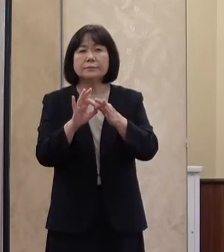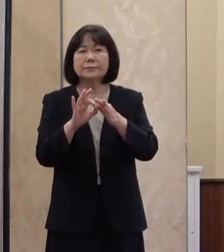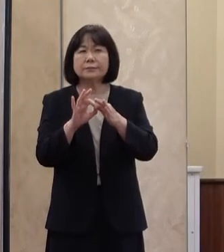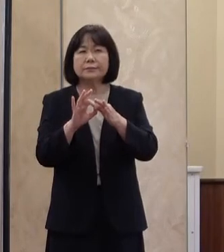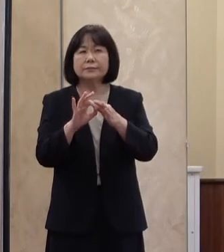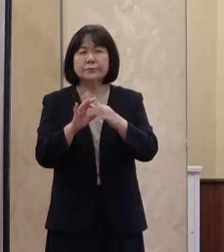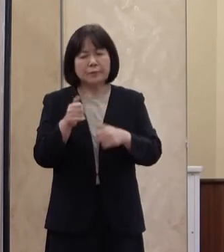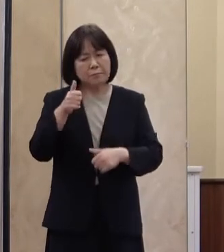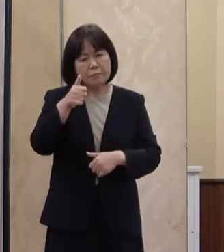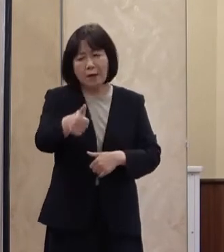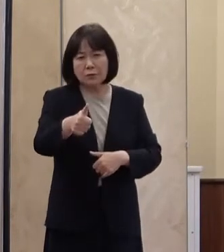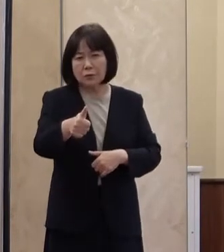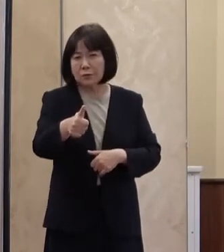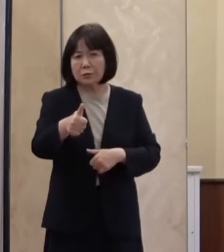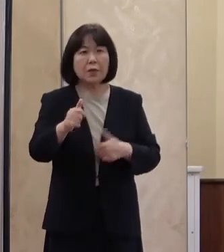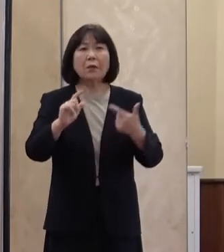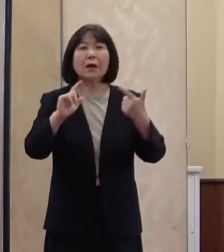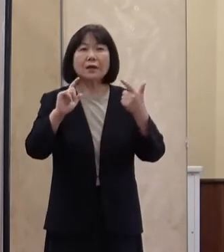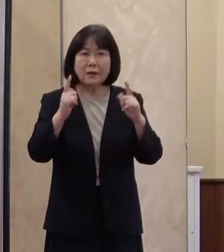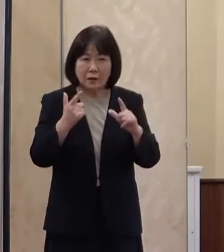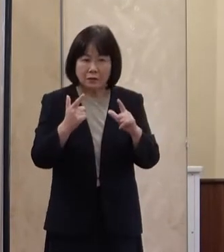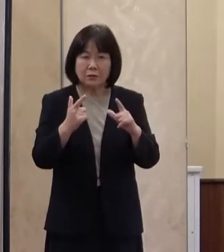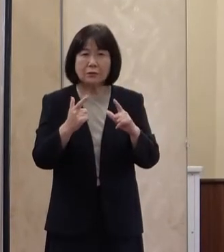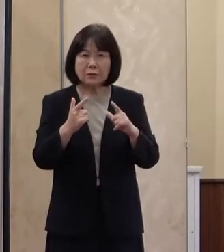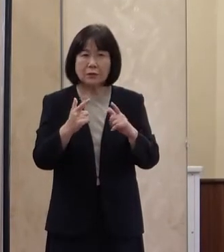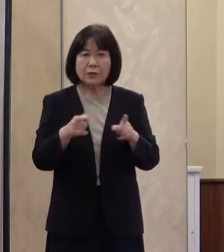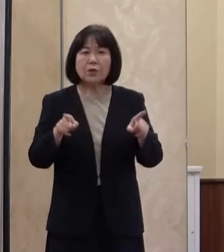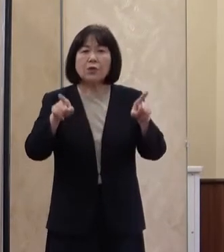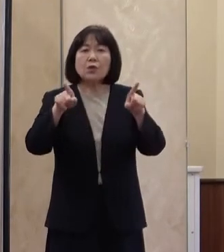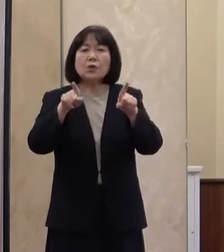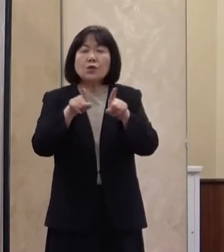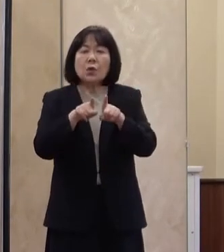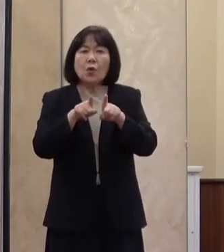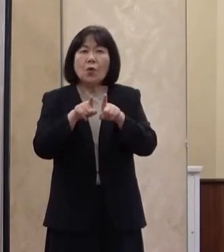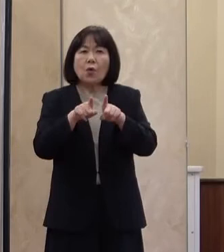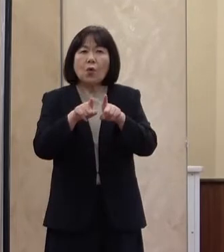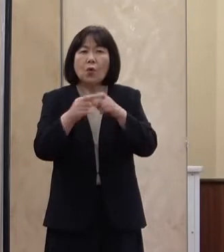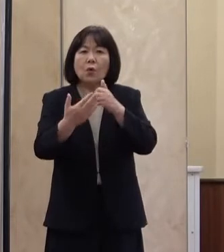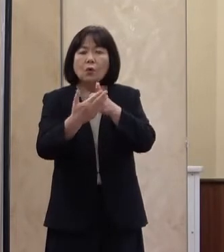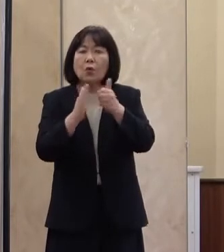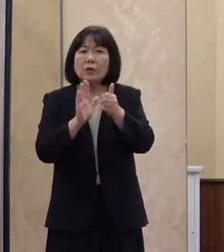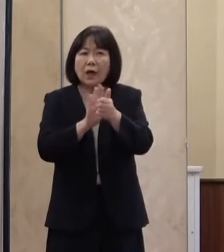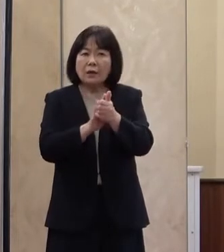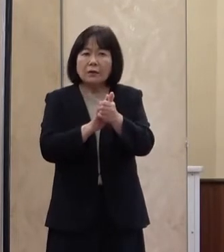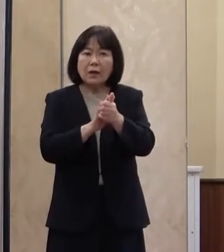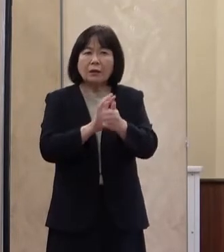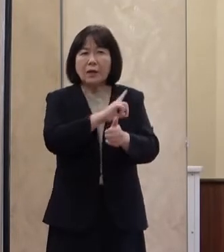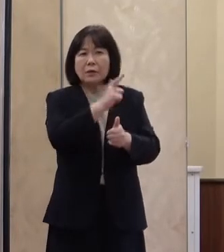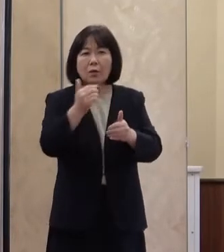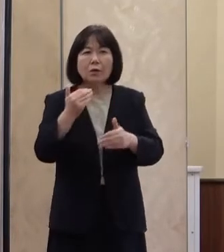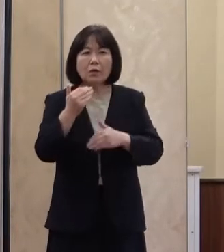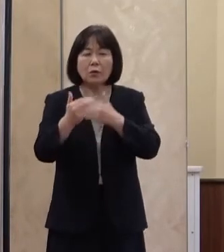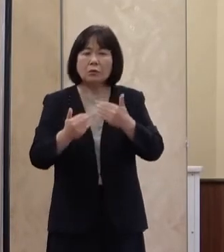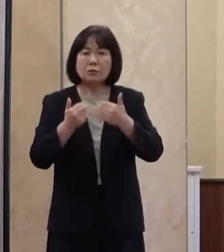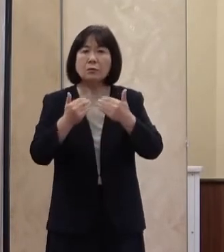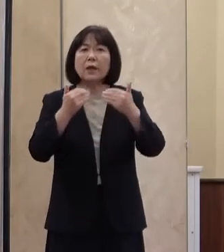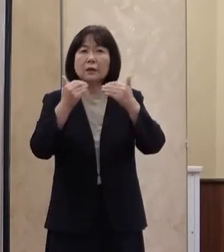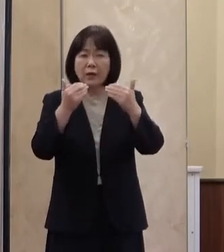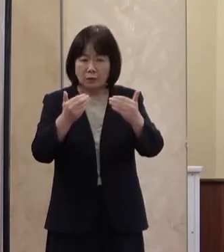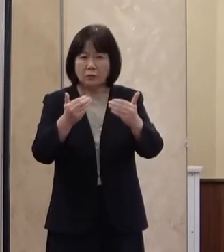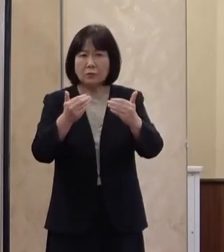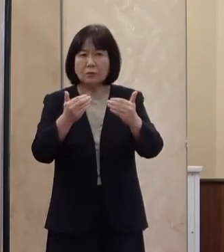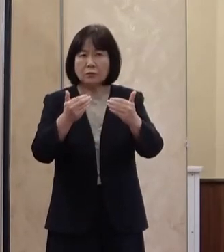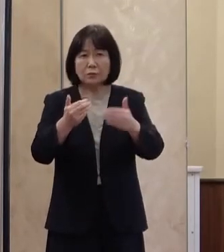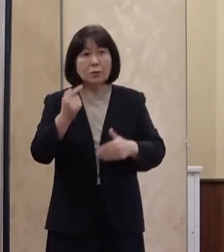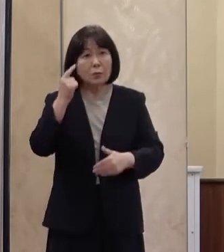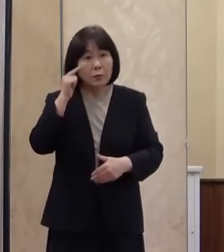罰則をするとかではなくてその共同体となって、いろいろ進めているっていう点も重視されていると